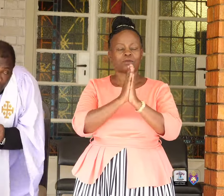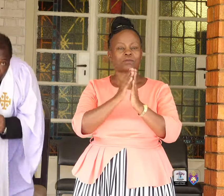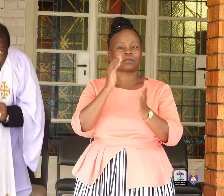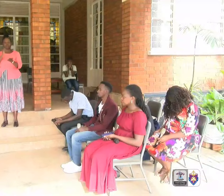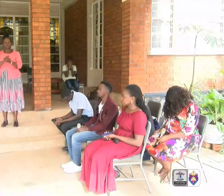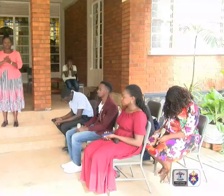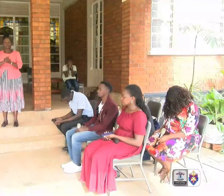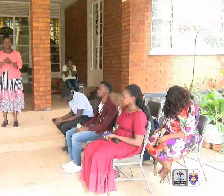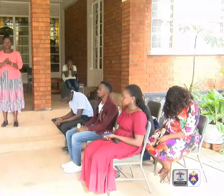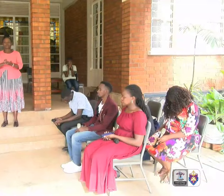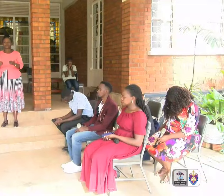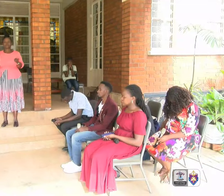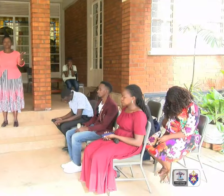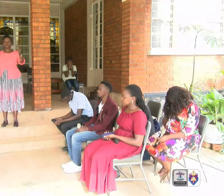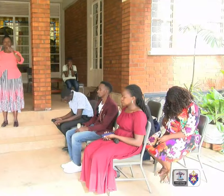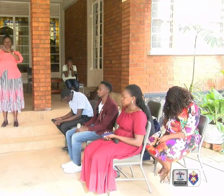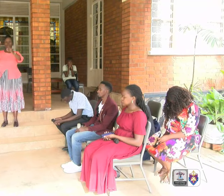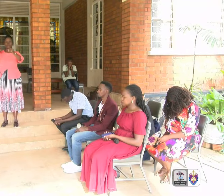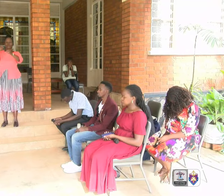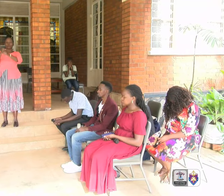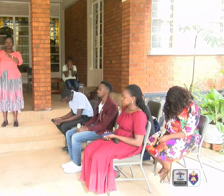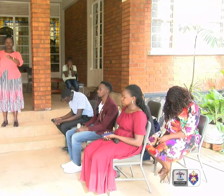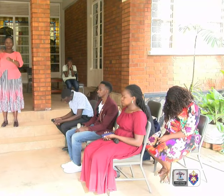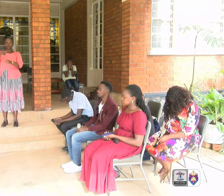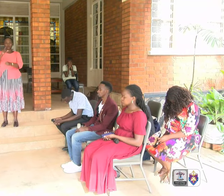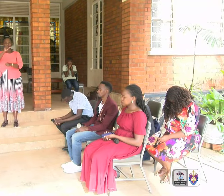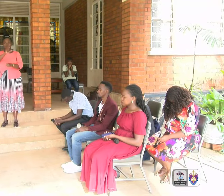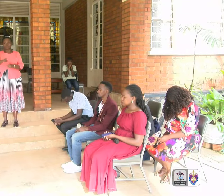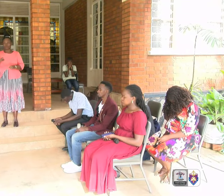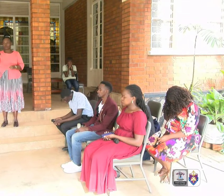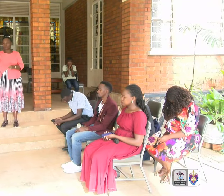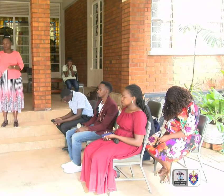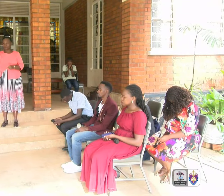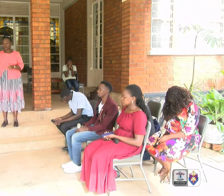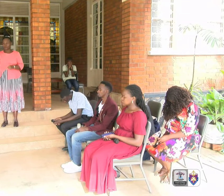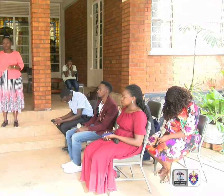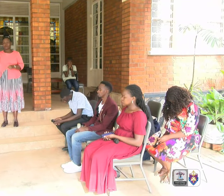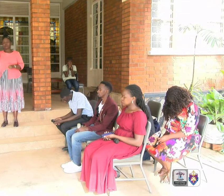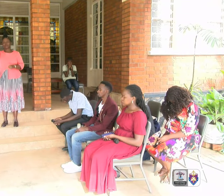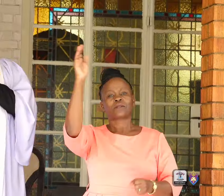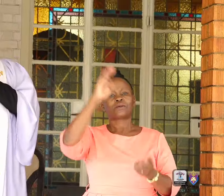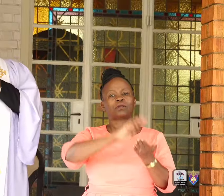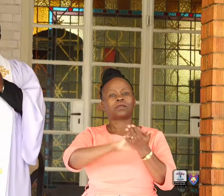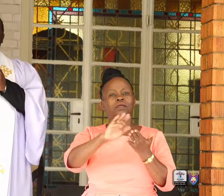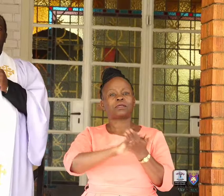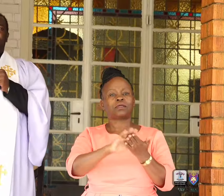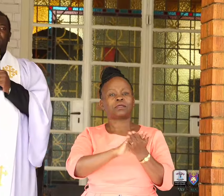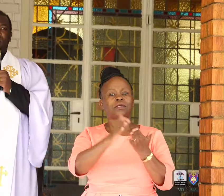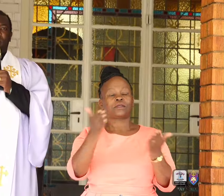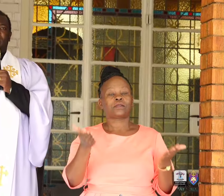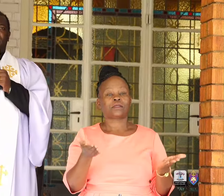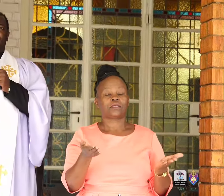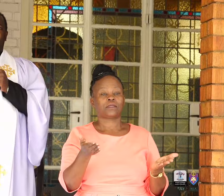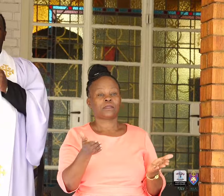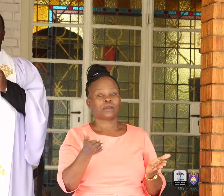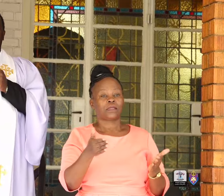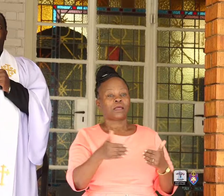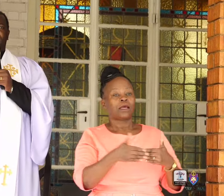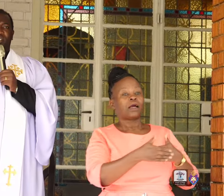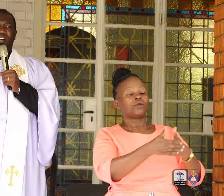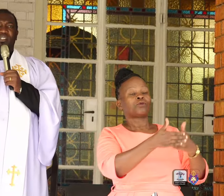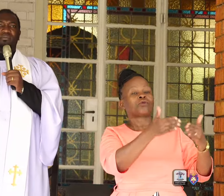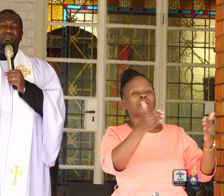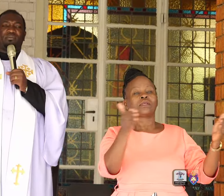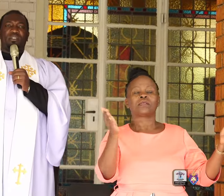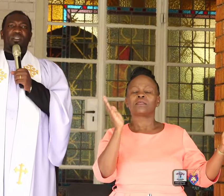Kale abooluganda, buli sekinnoomu Katonda atusaasire, atugulire enzigi